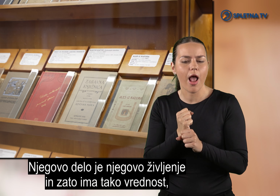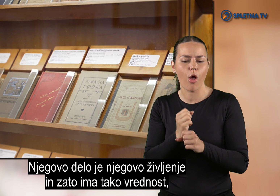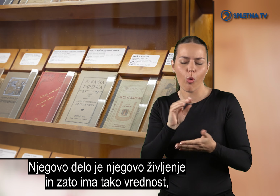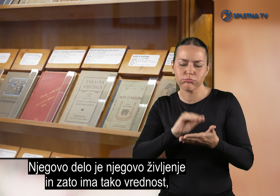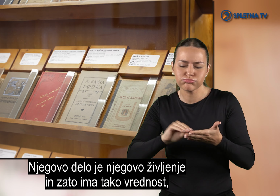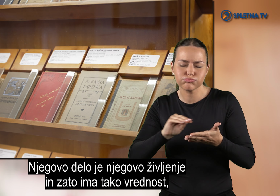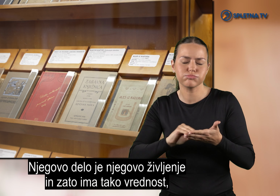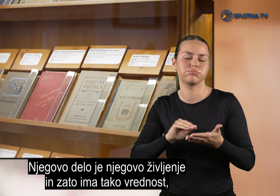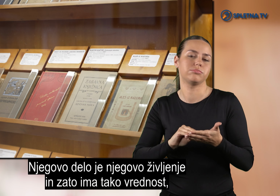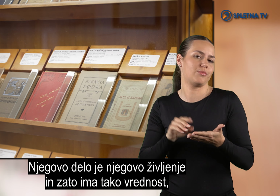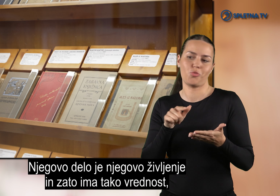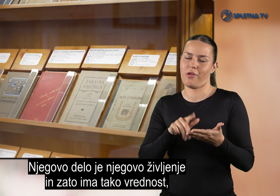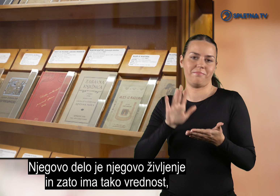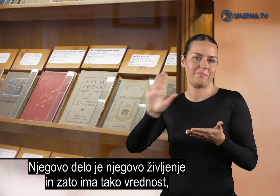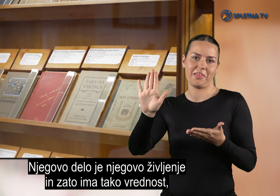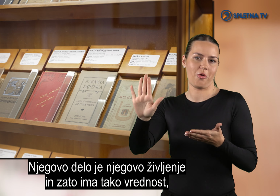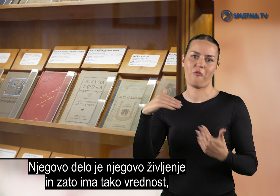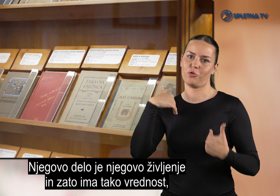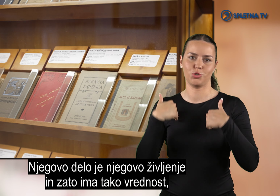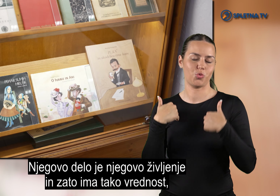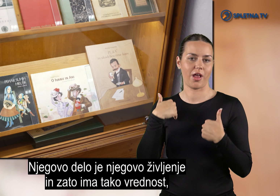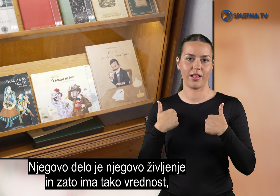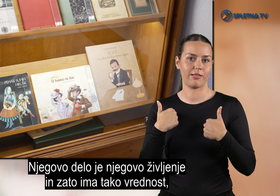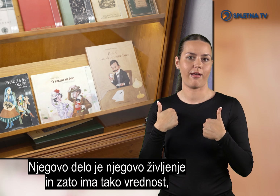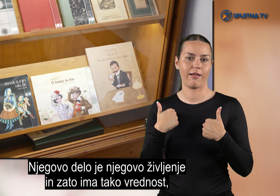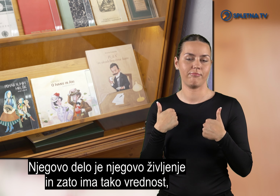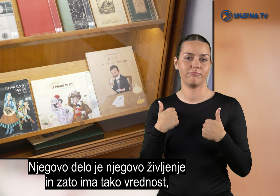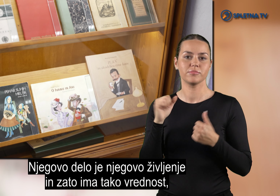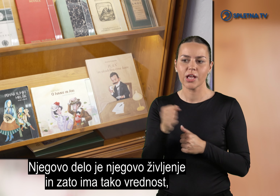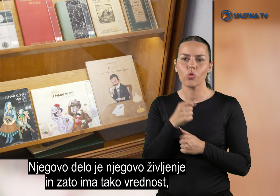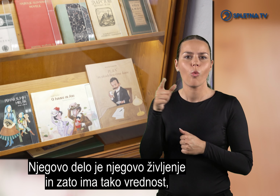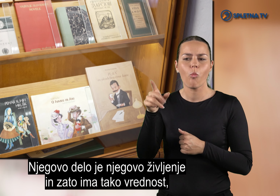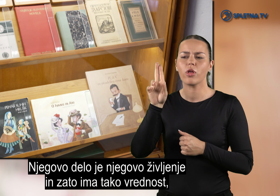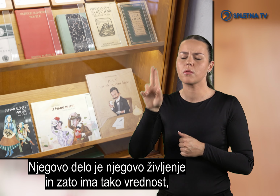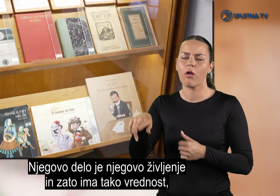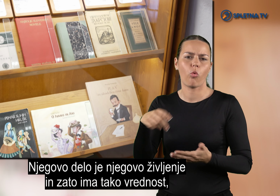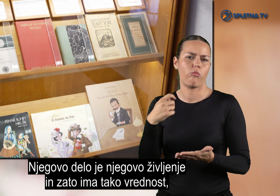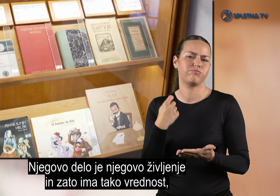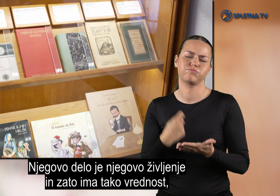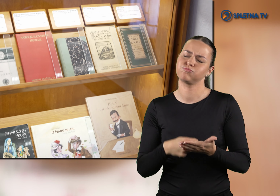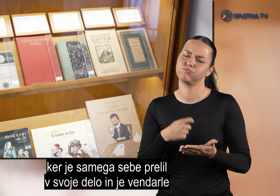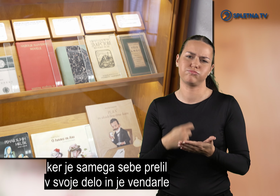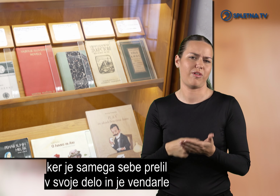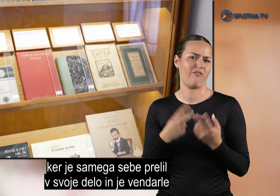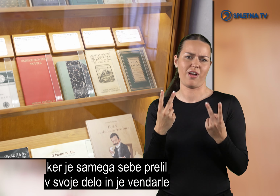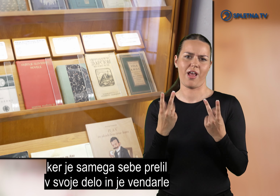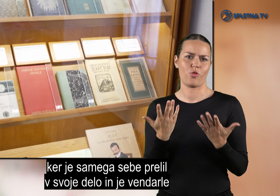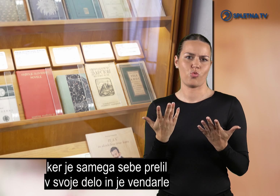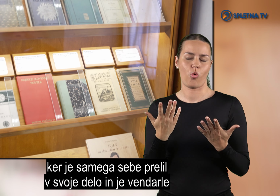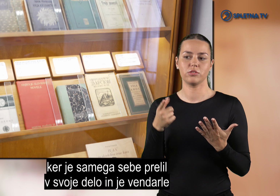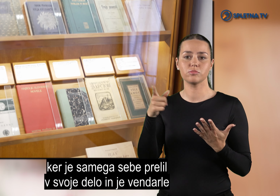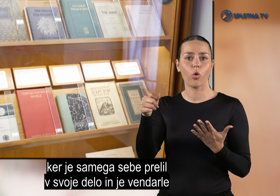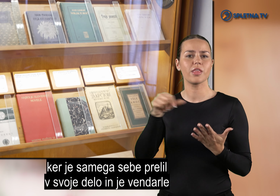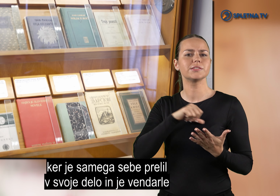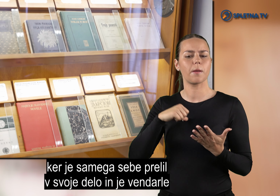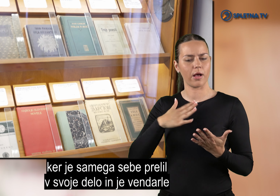je njegovo življenje. In zato ima tako vrednost, ker je samega sebe prelil v svoje